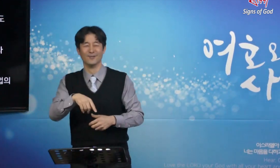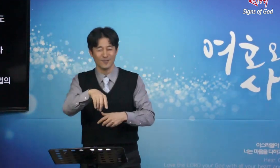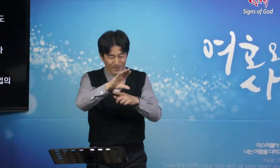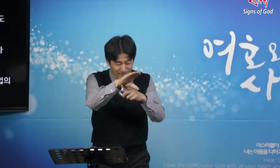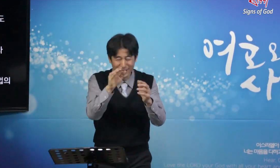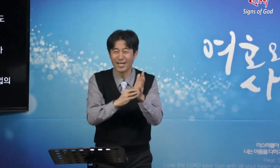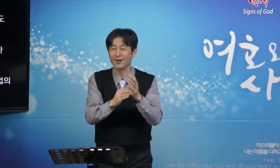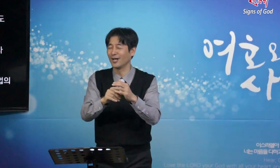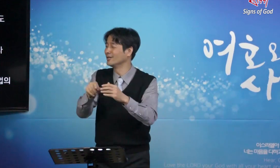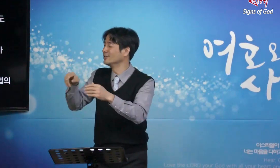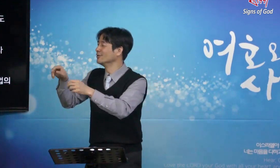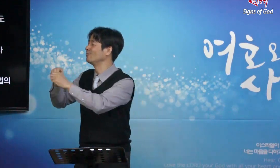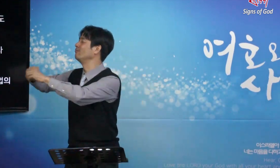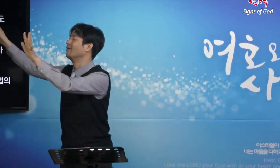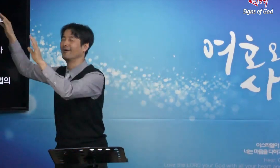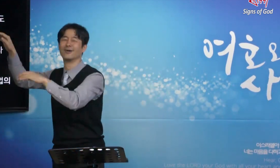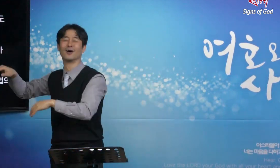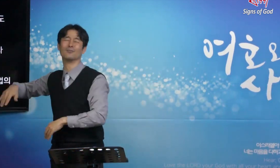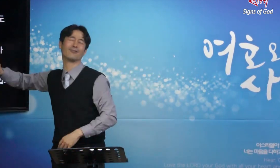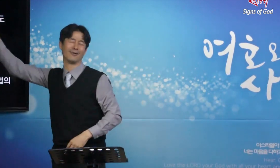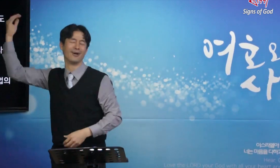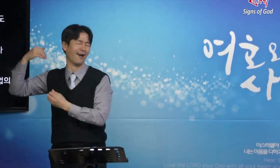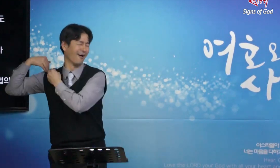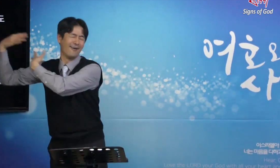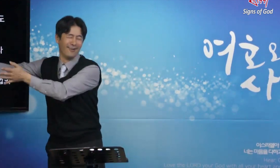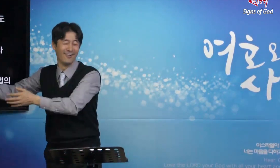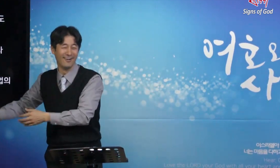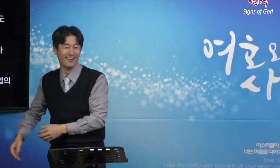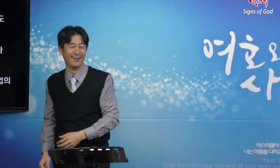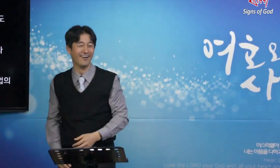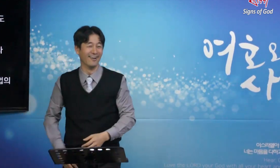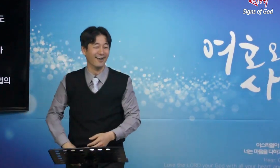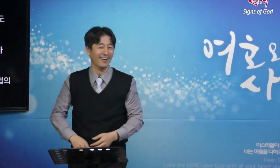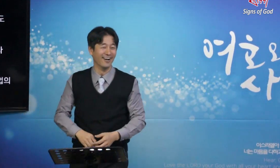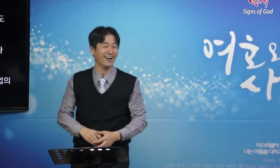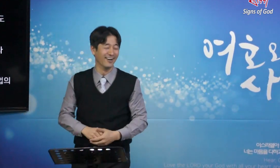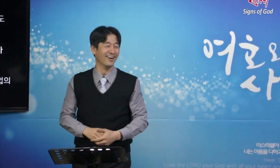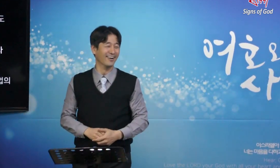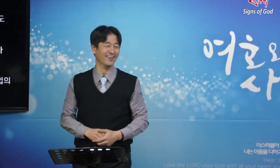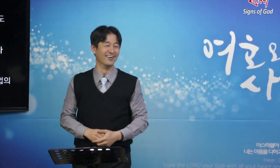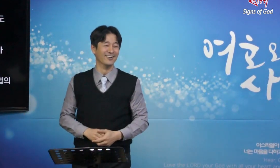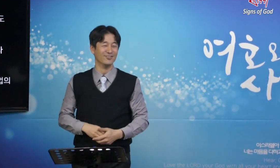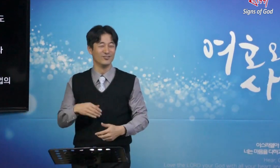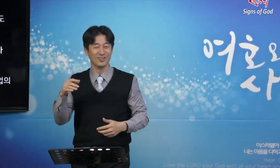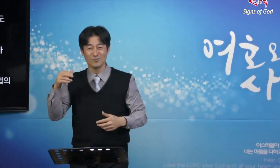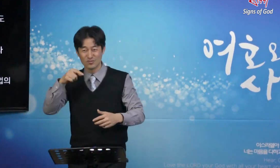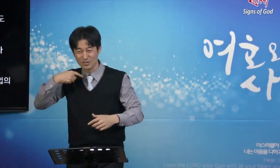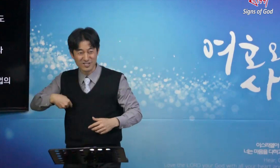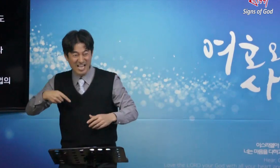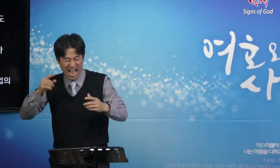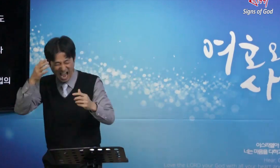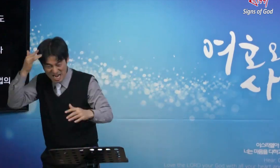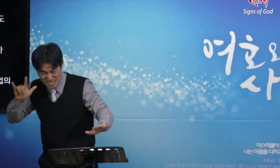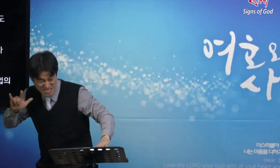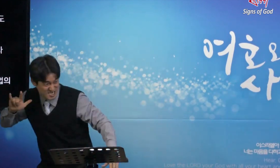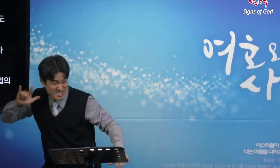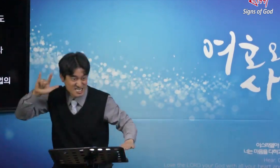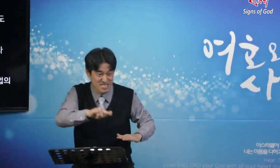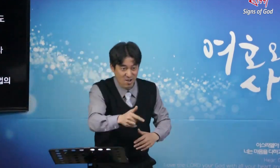영에서 수화로 복음을 전할 수 있겠죠. 방송을 통해서.